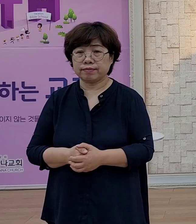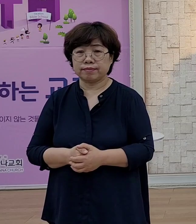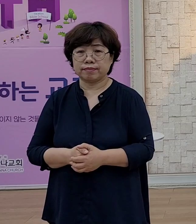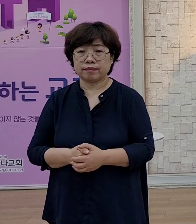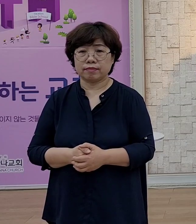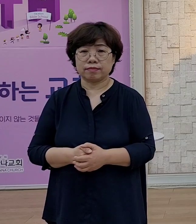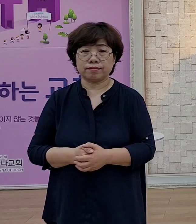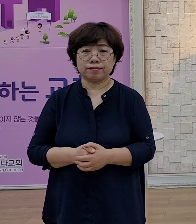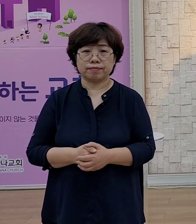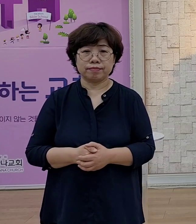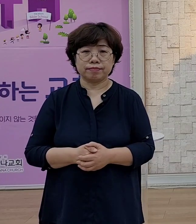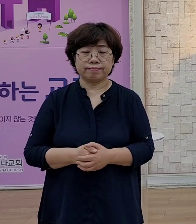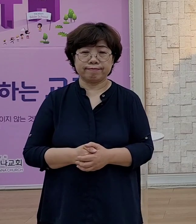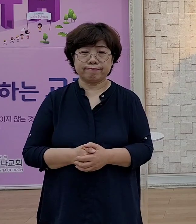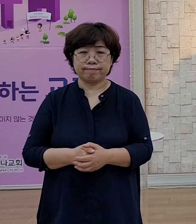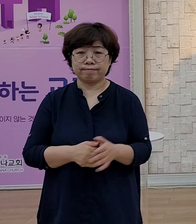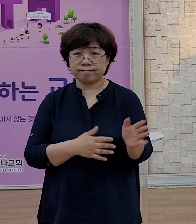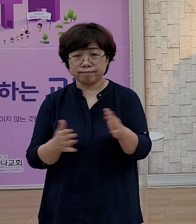그저께